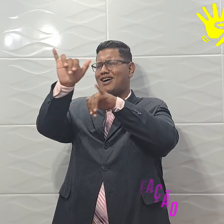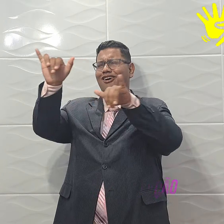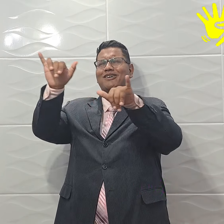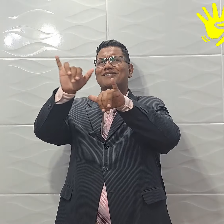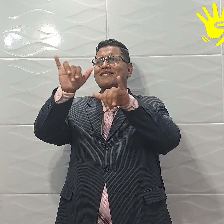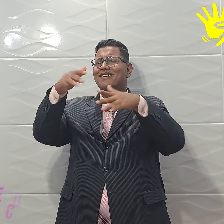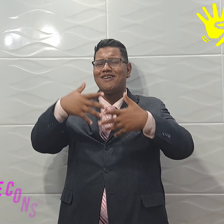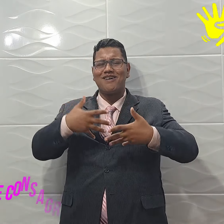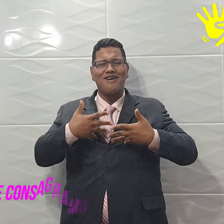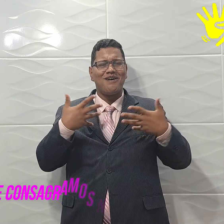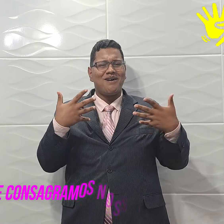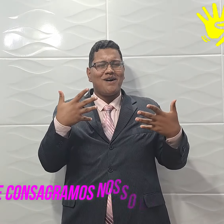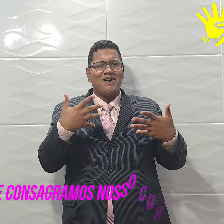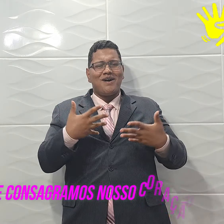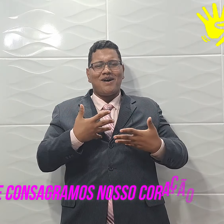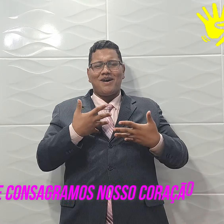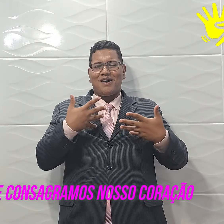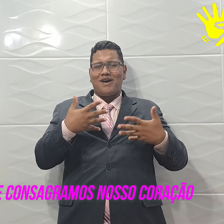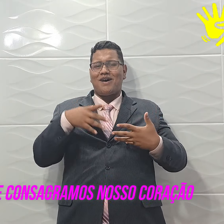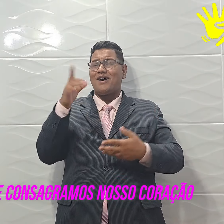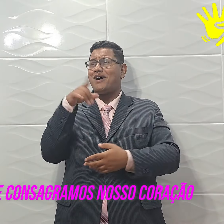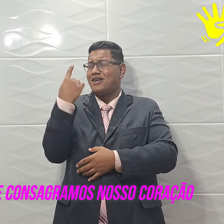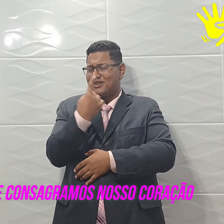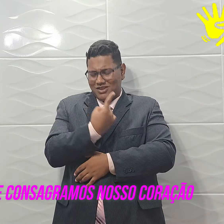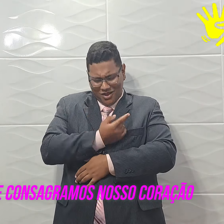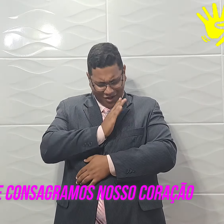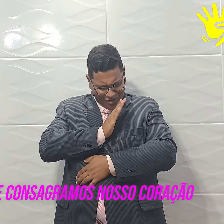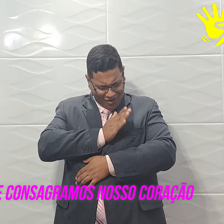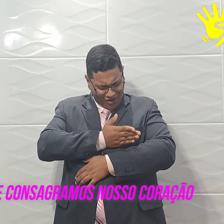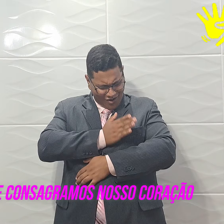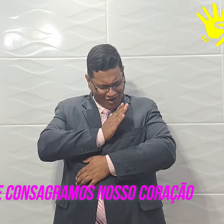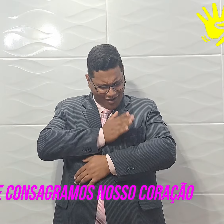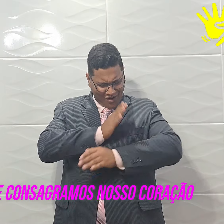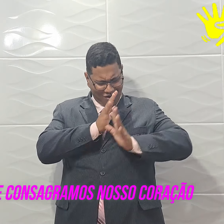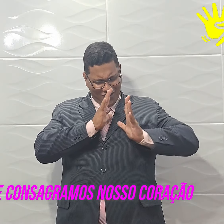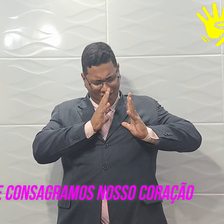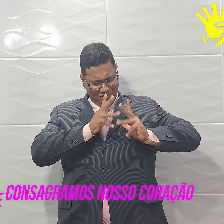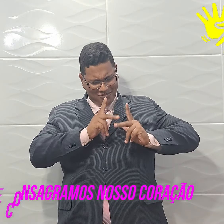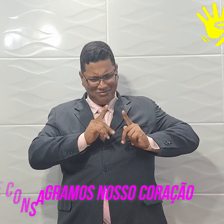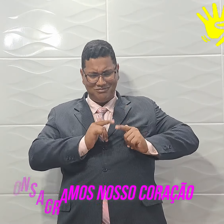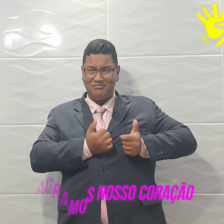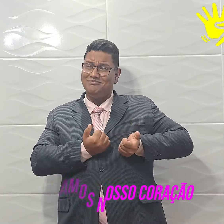Nós te consagramos nosso coração